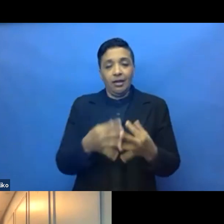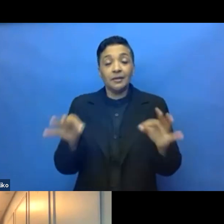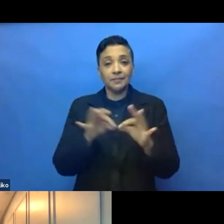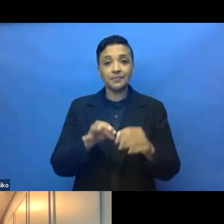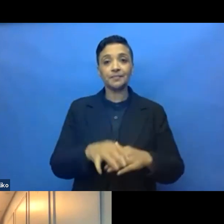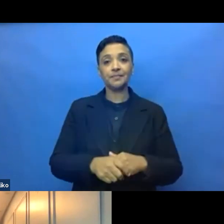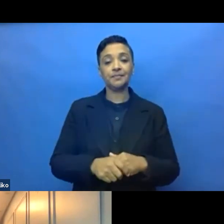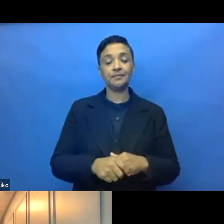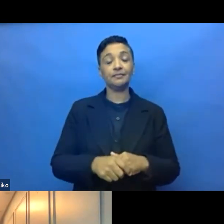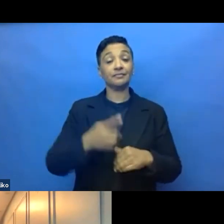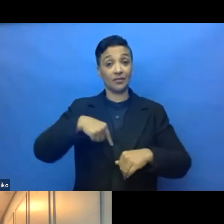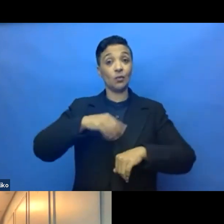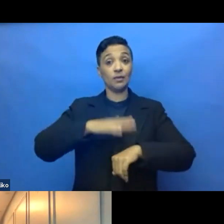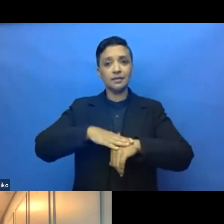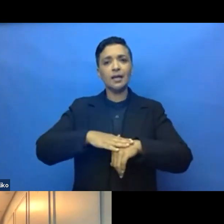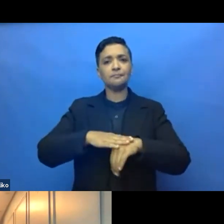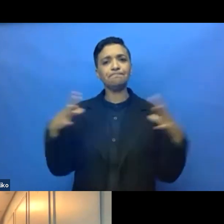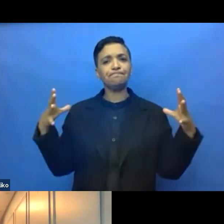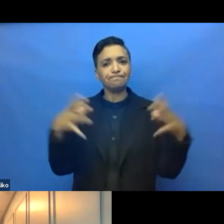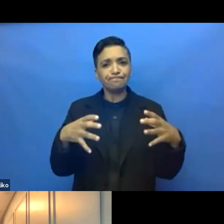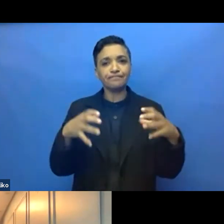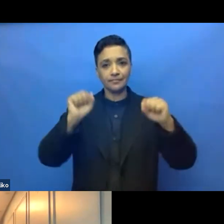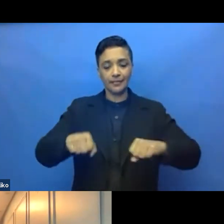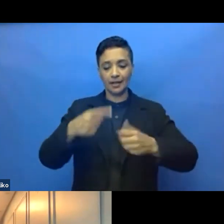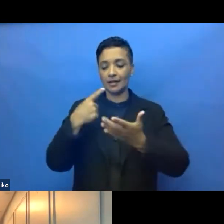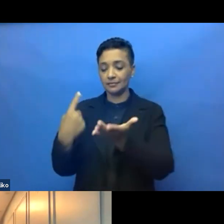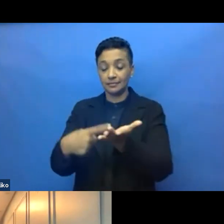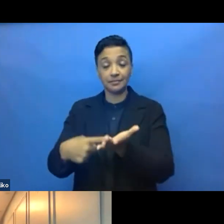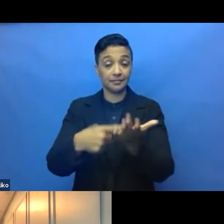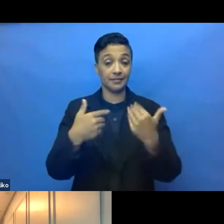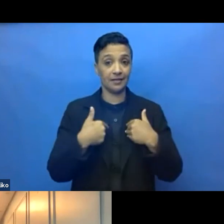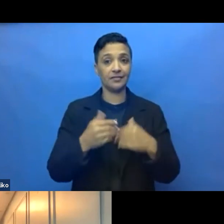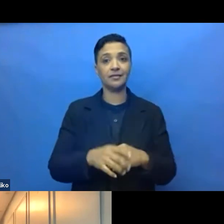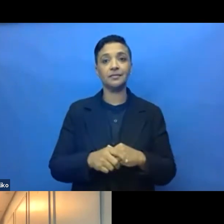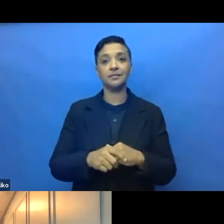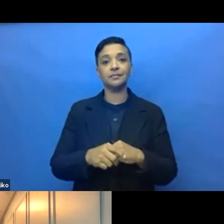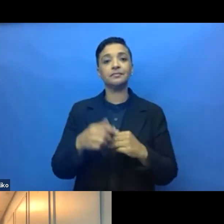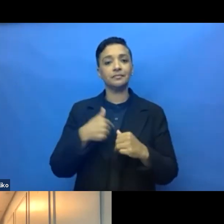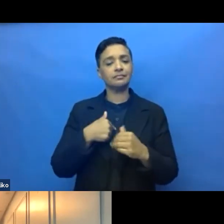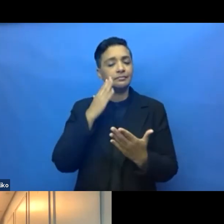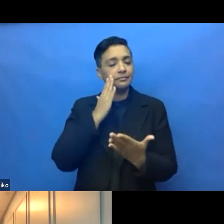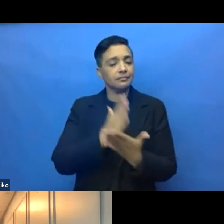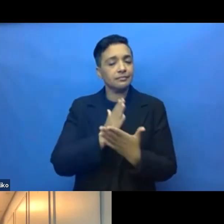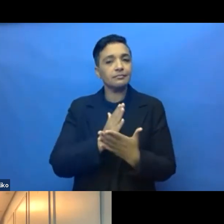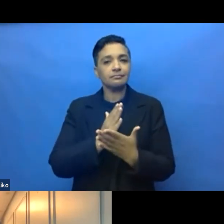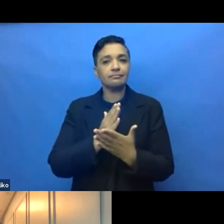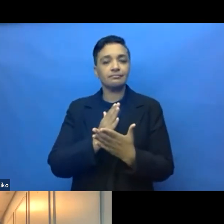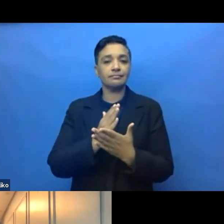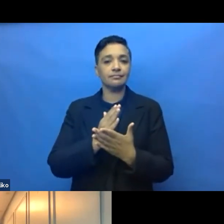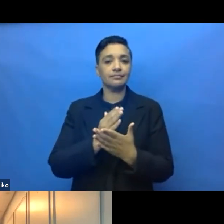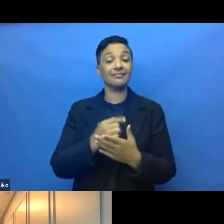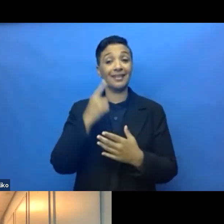Je pense que c'est fantastique qu'on prenne le temps maintenant d'avoir cette discussion aujourd'hui. Et j'ai été